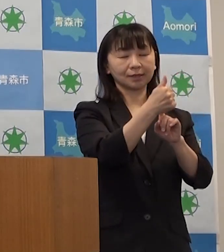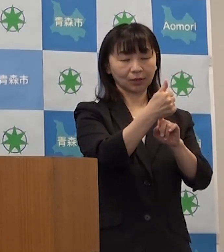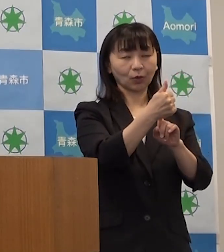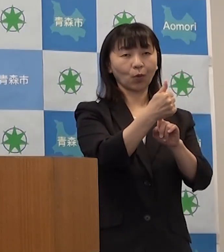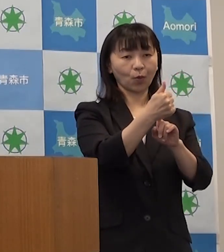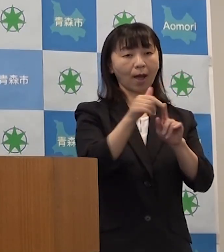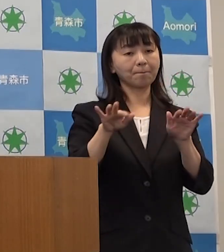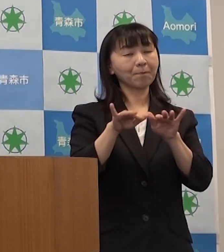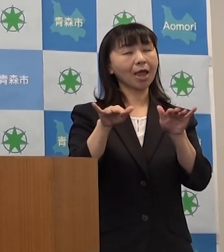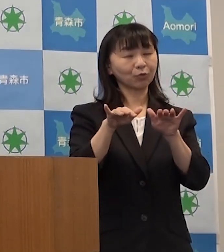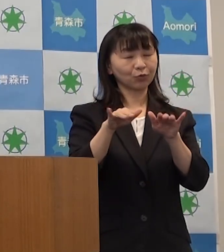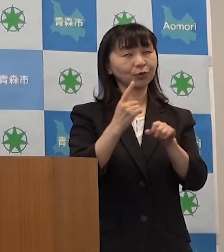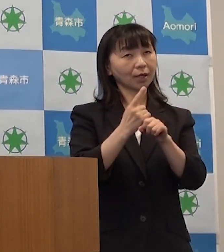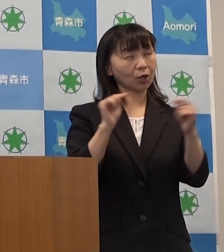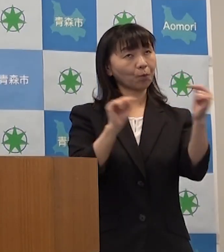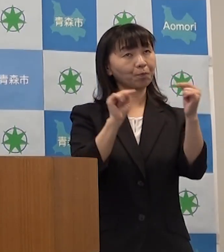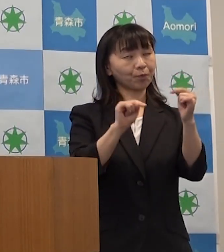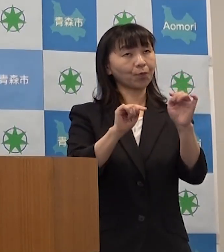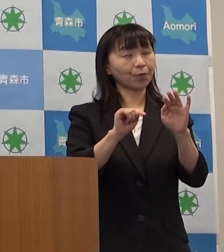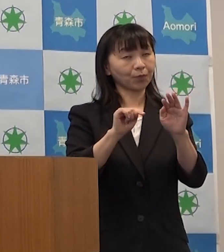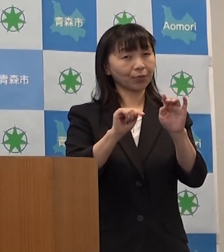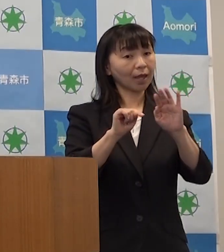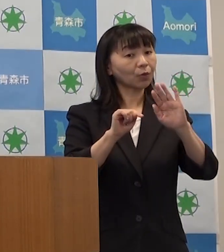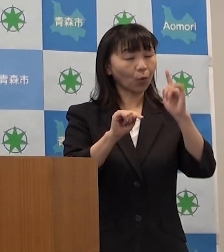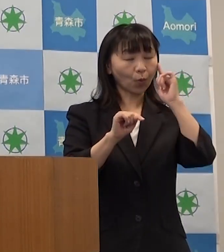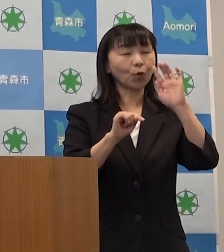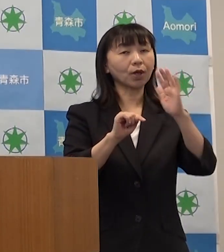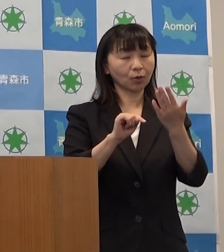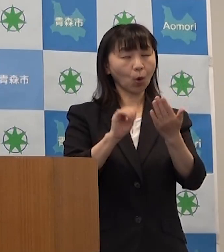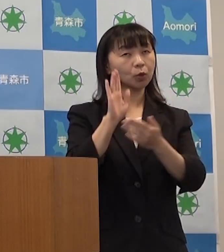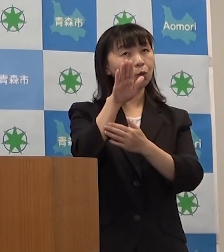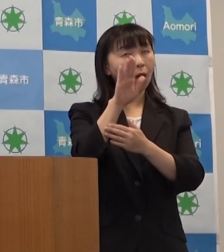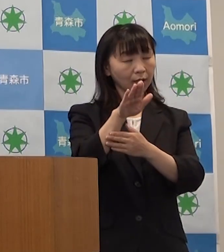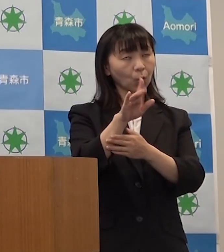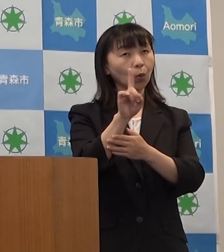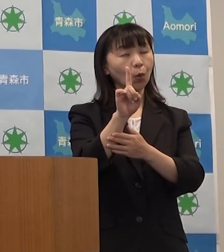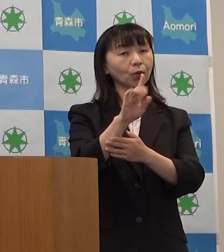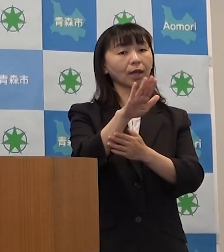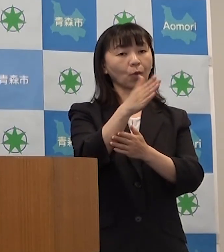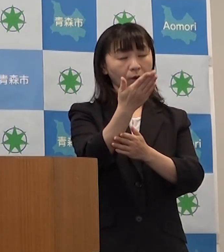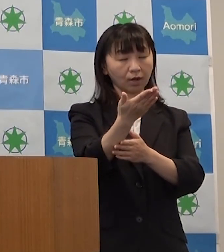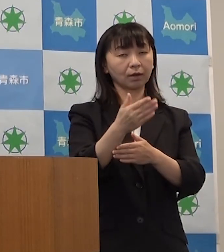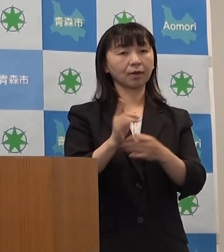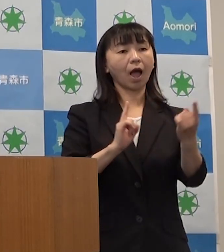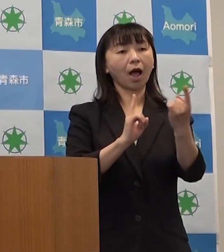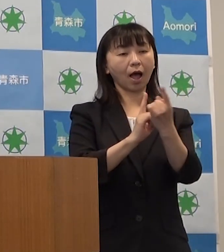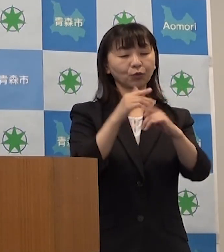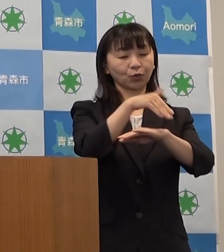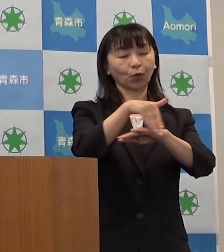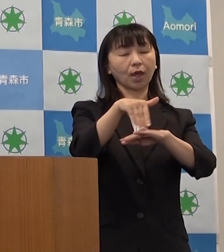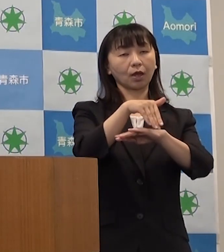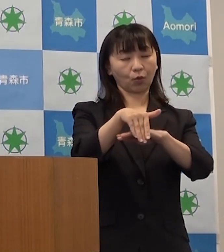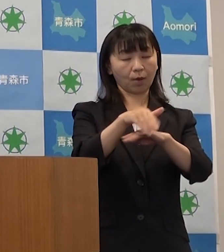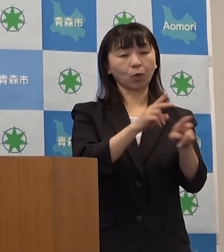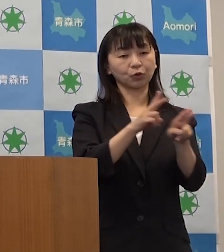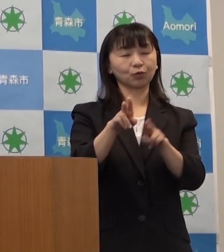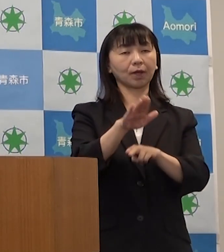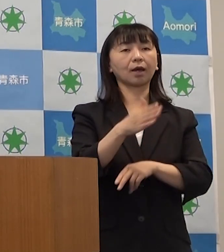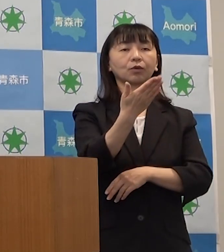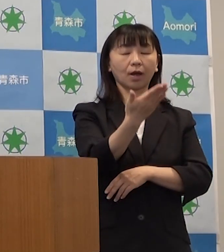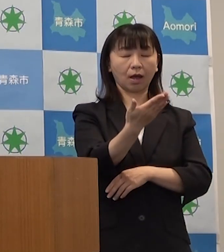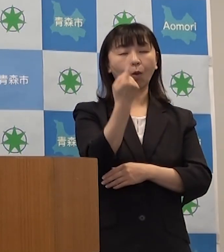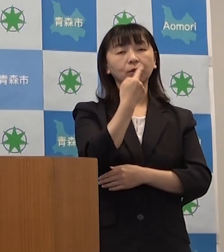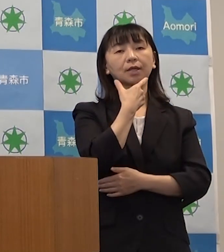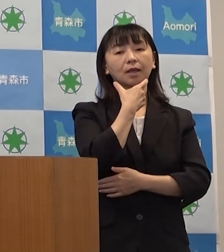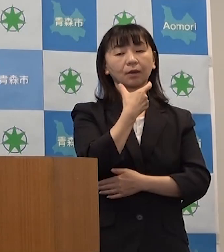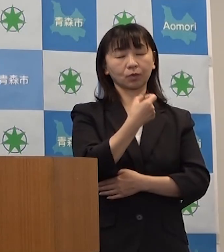その後何かこうやり取りみたいなのはあったのか、あるいは就任後会う予定というのはもう設定されているのかどうかを教えても